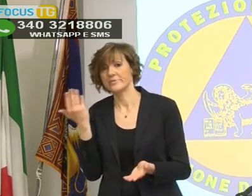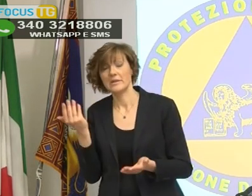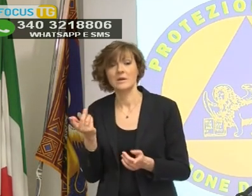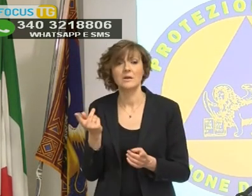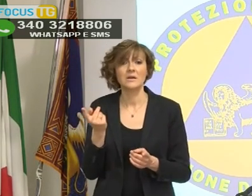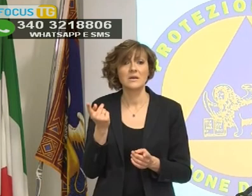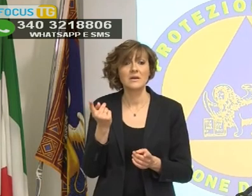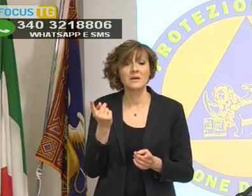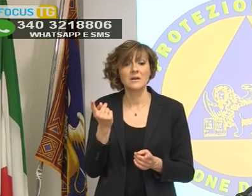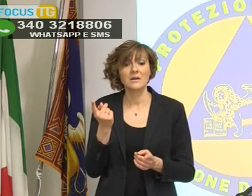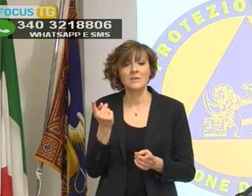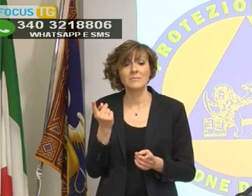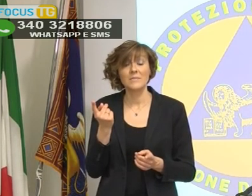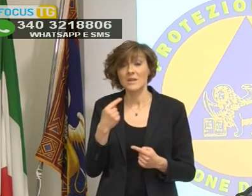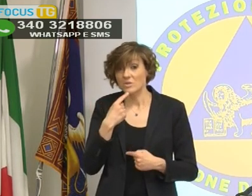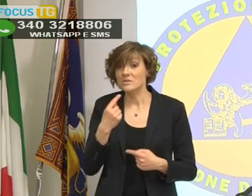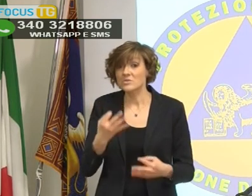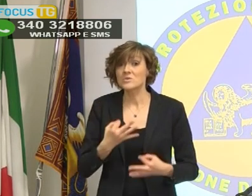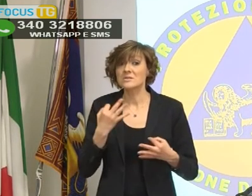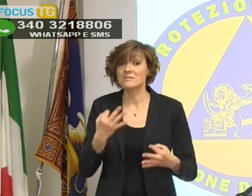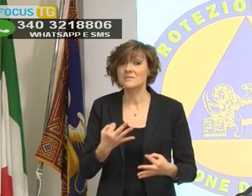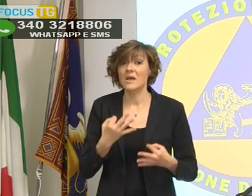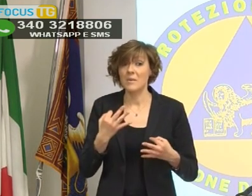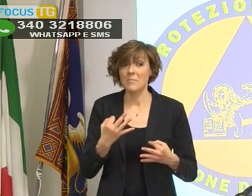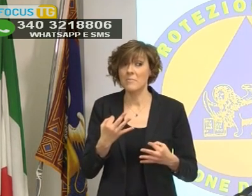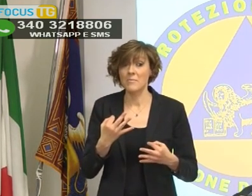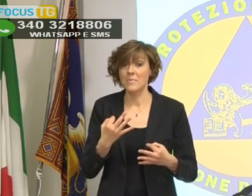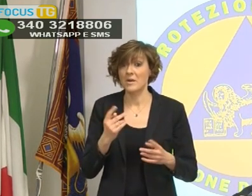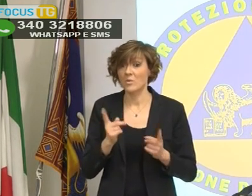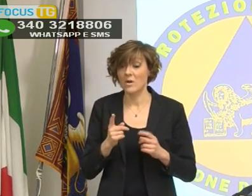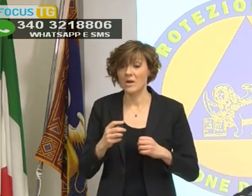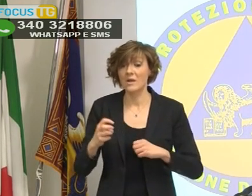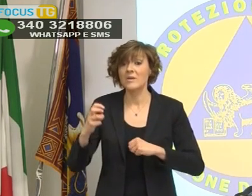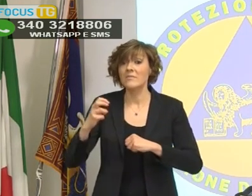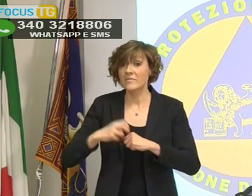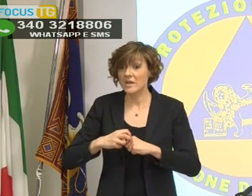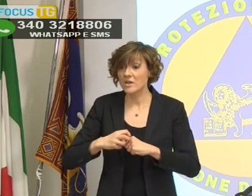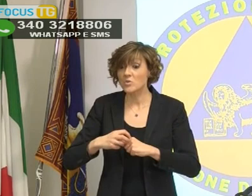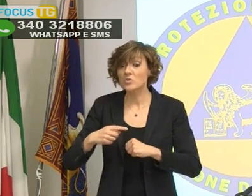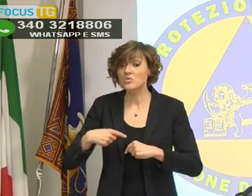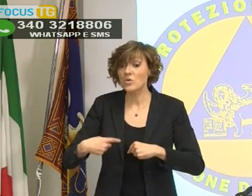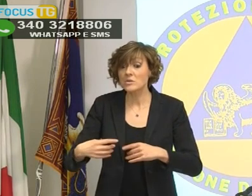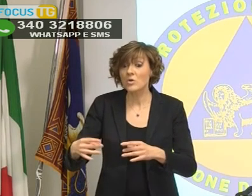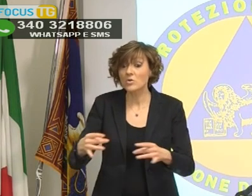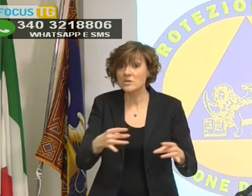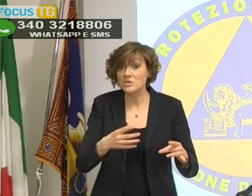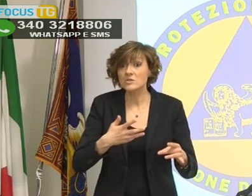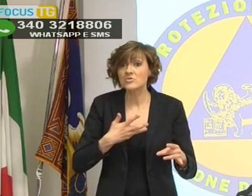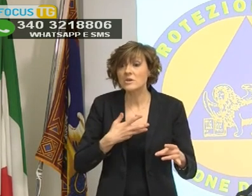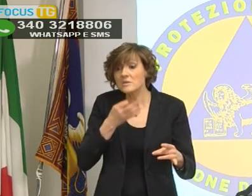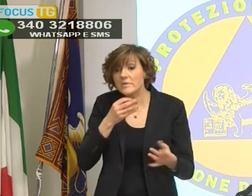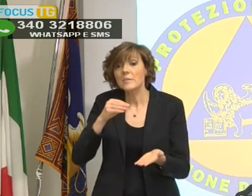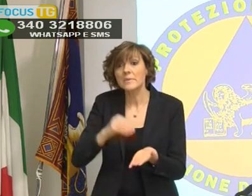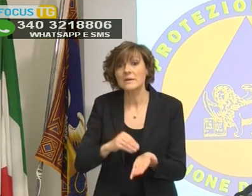detto e nessuno può smentirmi, partire da un presupposto che il virus, finché ci dà contagiati, c'è, punto. Dopodiché tu